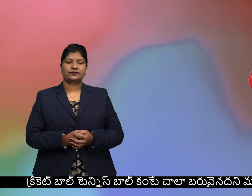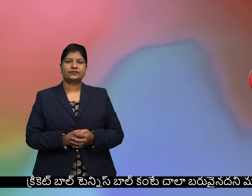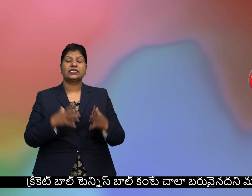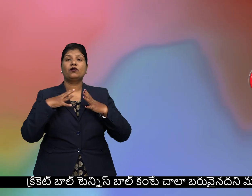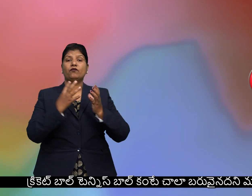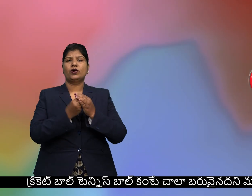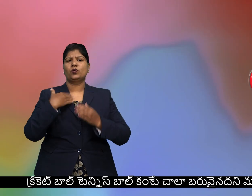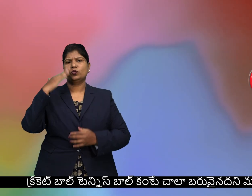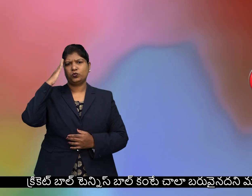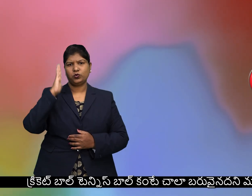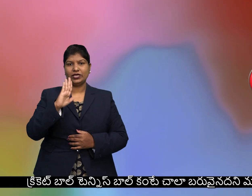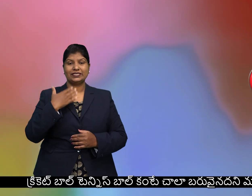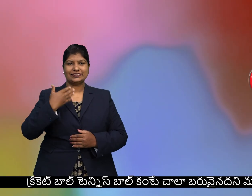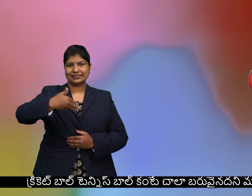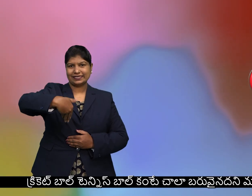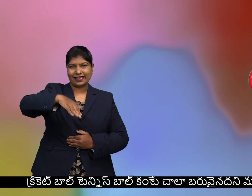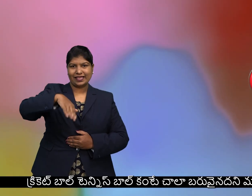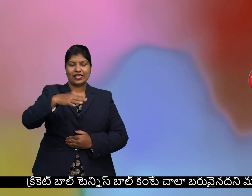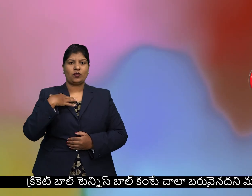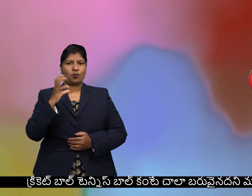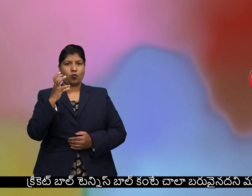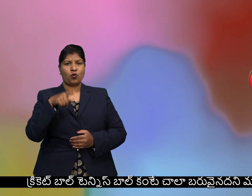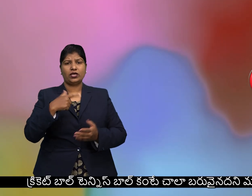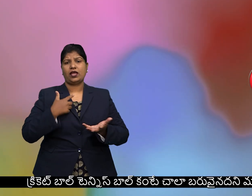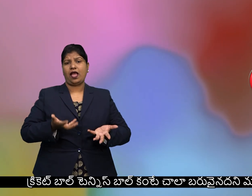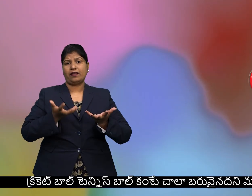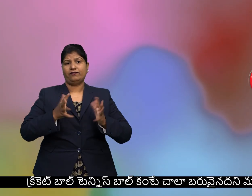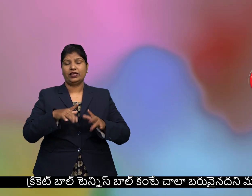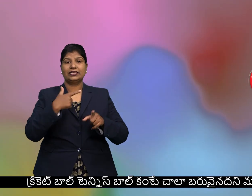క్రికెట్ బాల్ టెన్నిస్ బాల్ కంటే చాలా బరువైనదని మనకు తెలుసు.